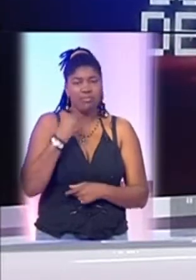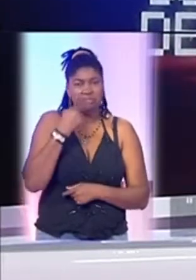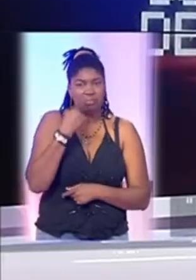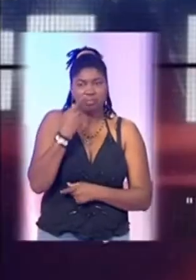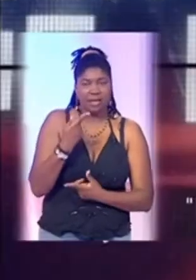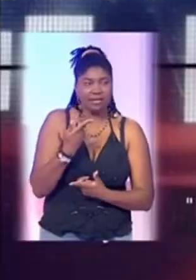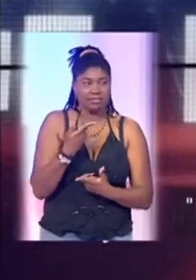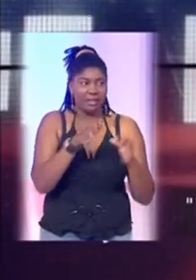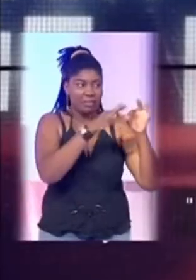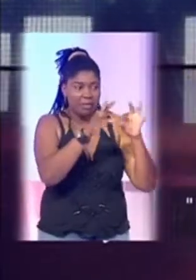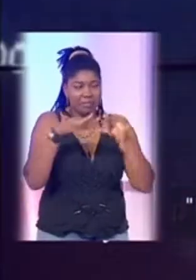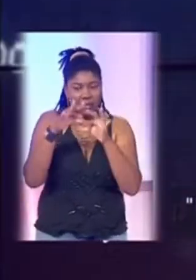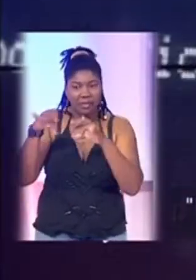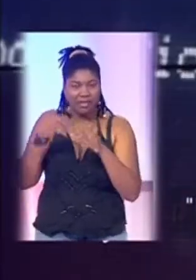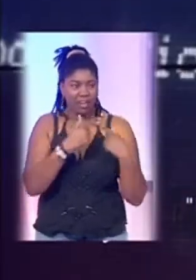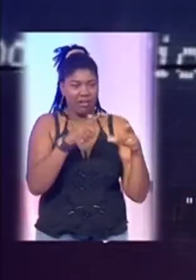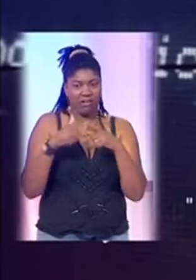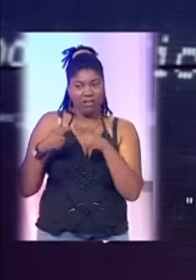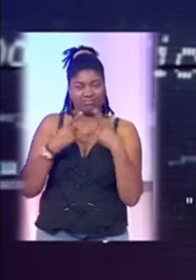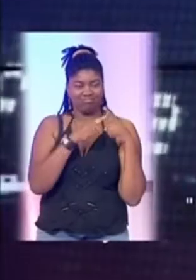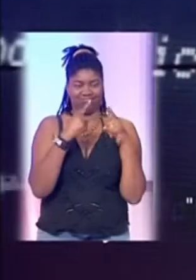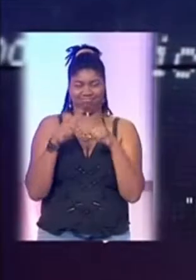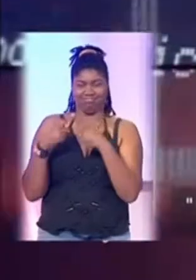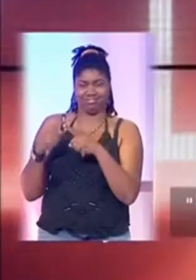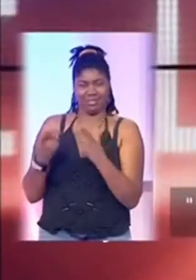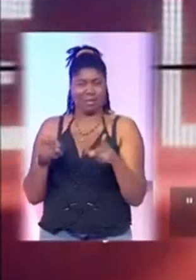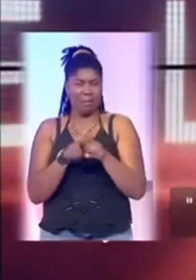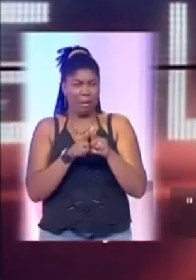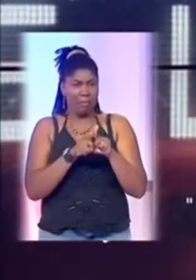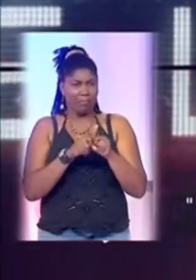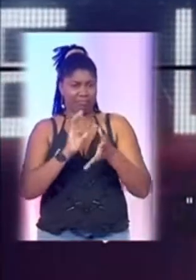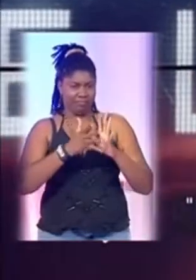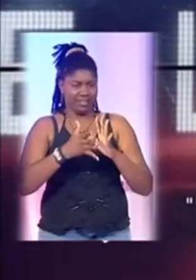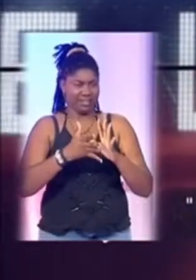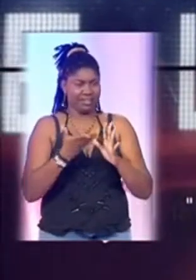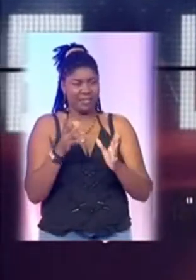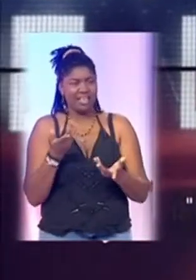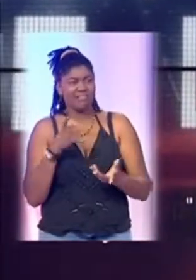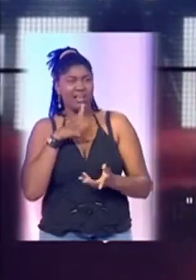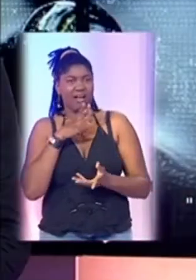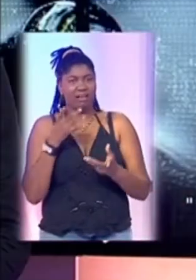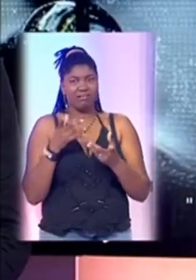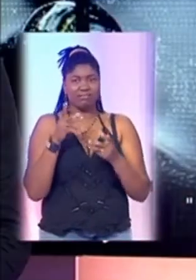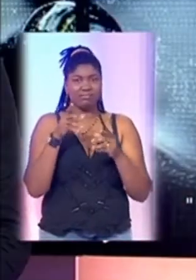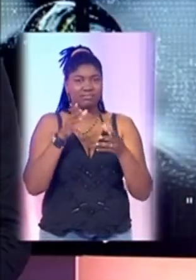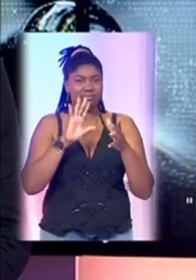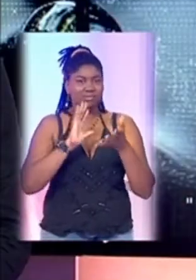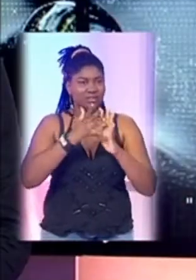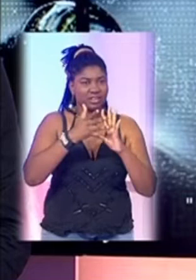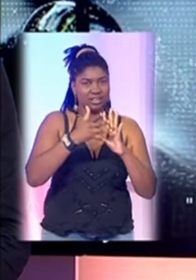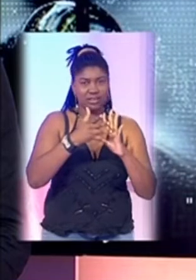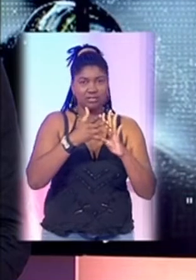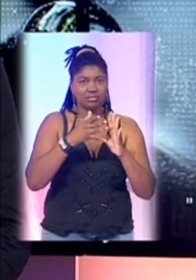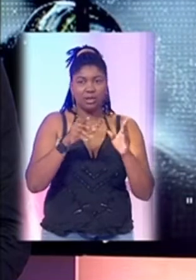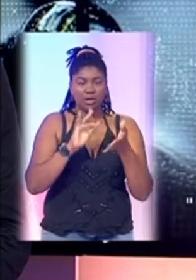en fonction de l'endroit où on est, on ne parle pas forcément la même langue. Donc j'imagine que pour le langage des signes, c'est pareil, mais il n'existe pas un langage des signes un petit peu universel, au-delà des lettres qu'on va